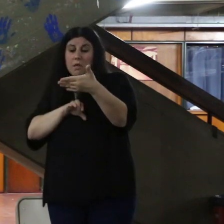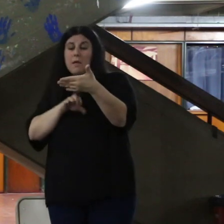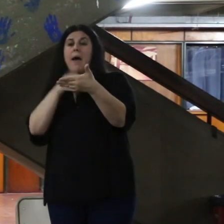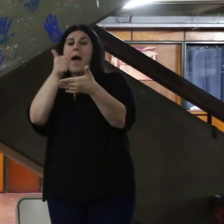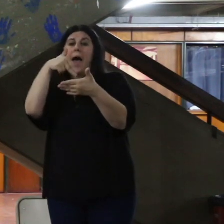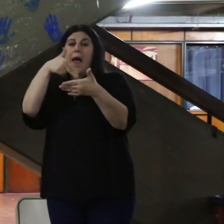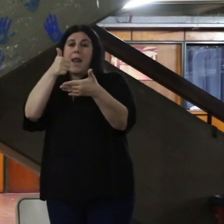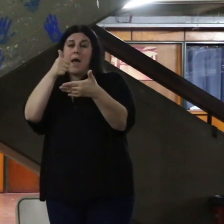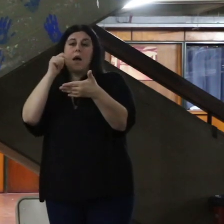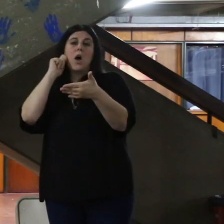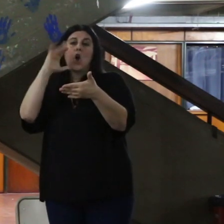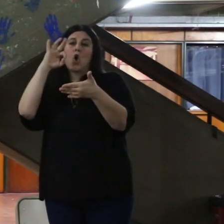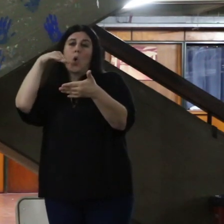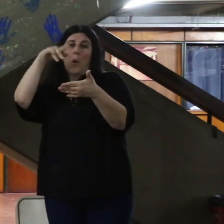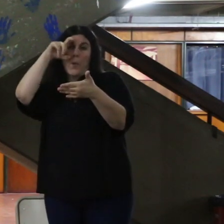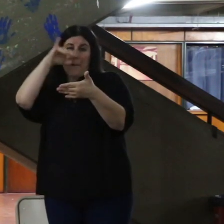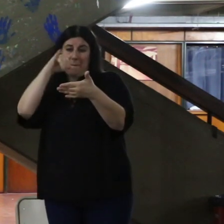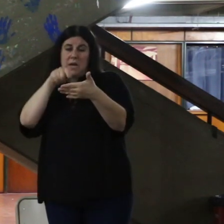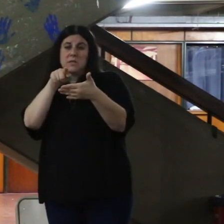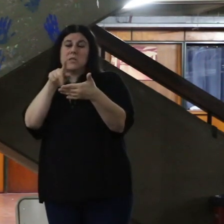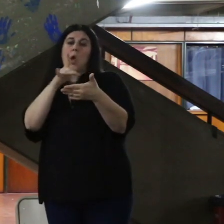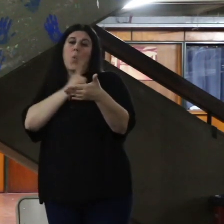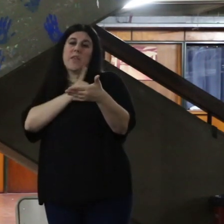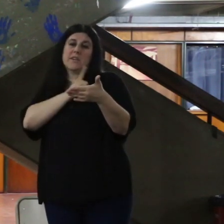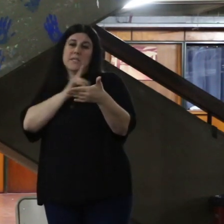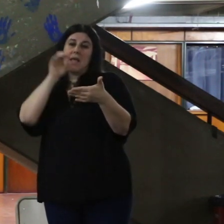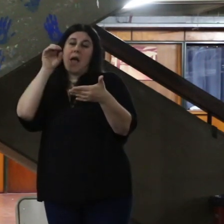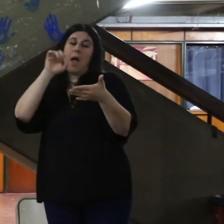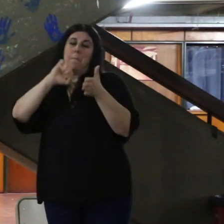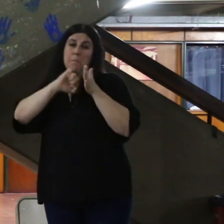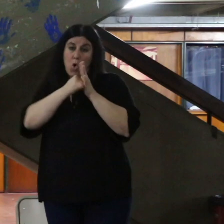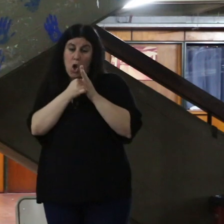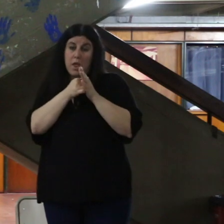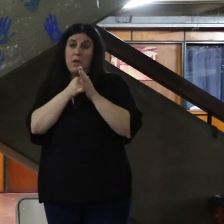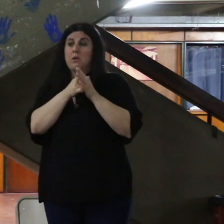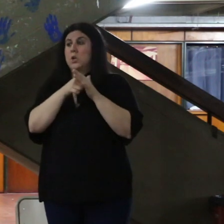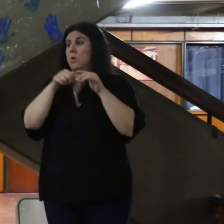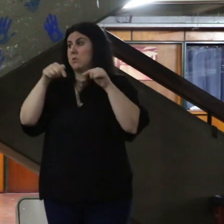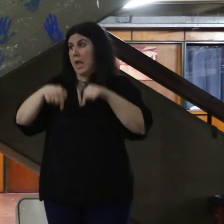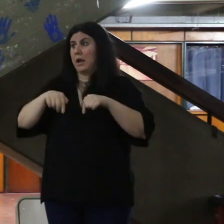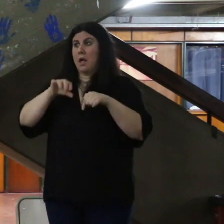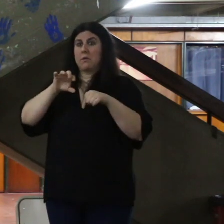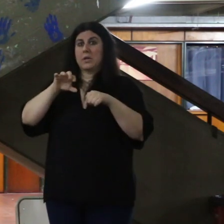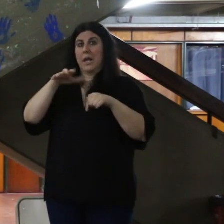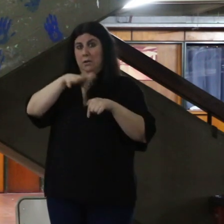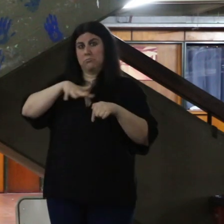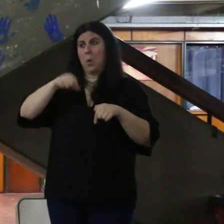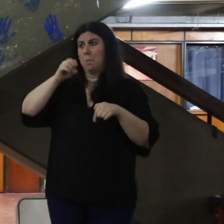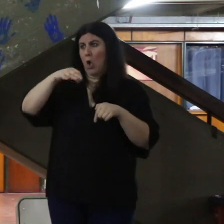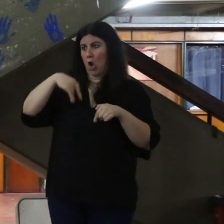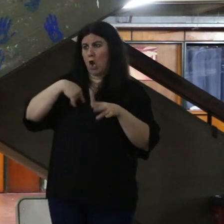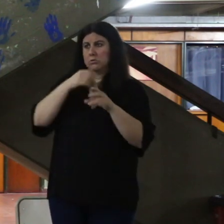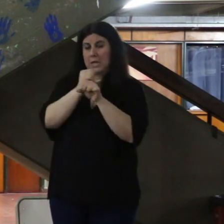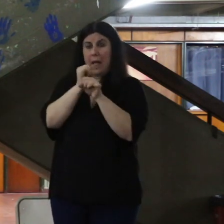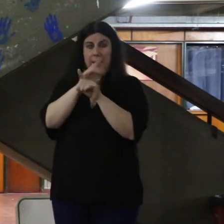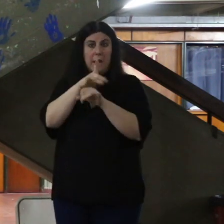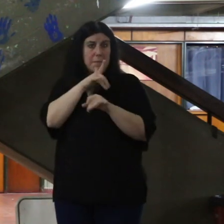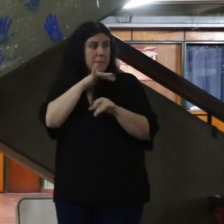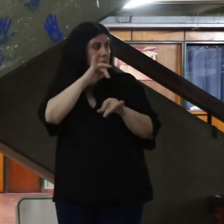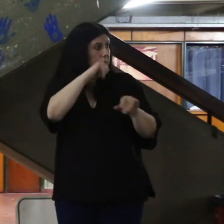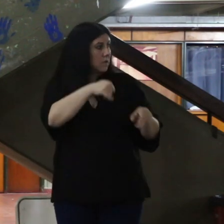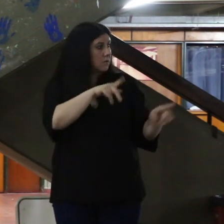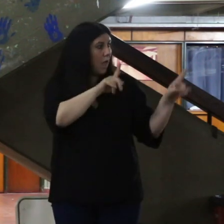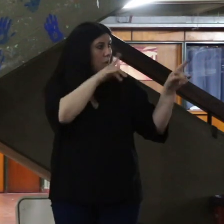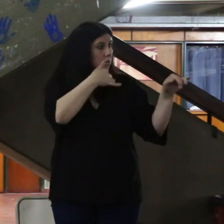Gómez, que es docente de la Universidad de Moreno y trabaja acá en el municipio de Morón, creo, Ana. Acá me dicen